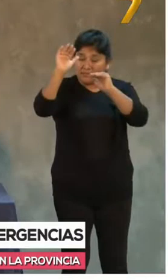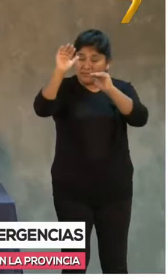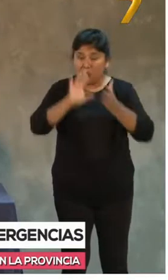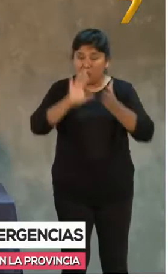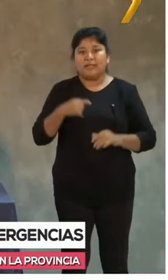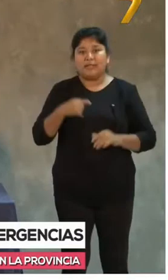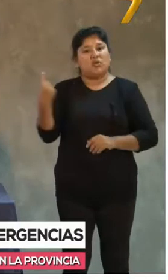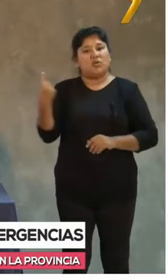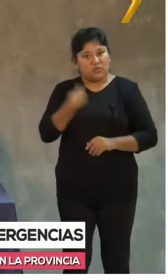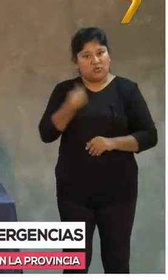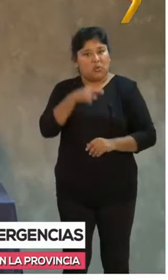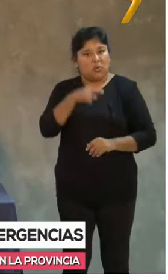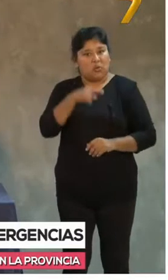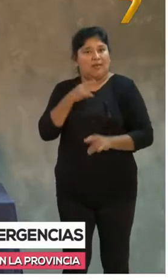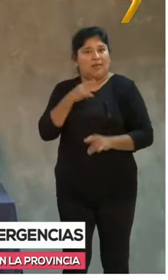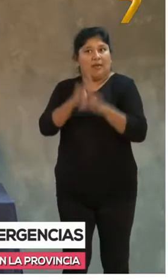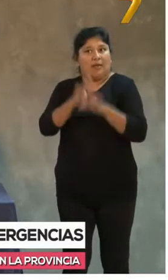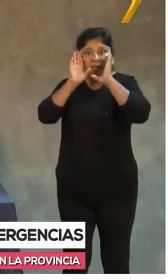sucediendo a nivel del país.